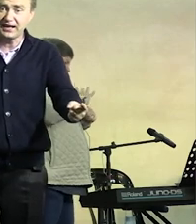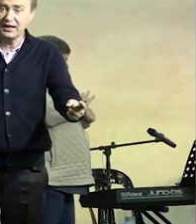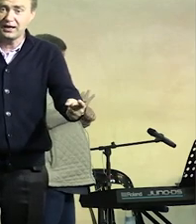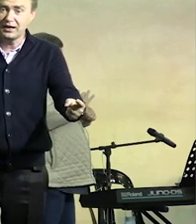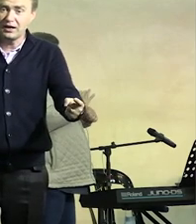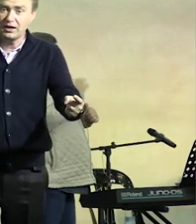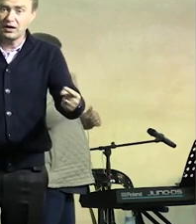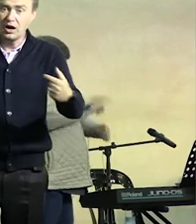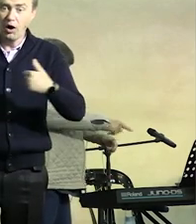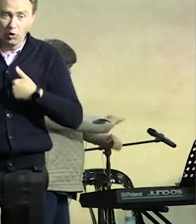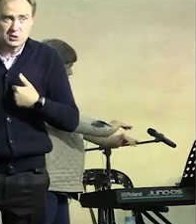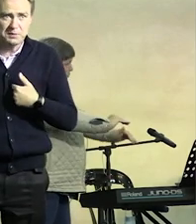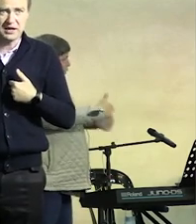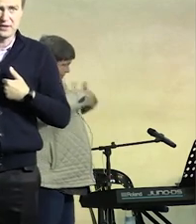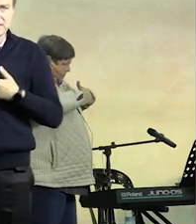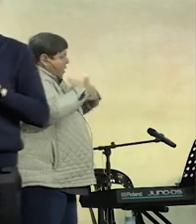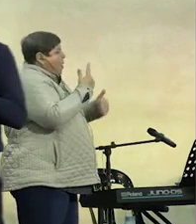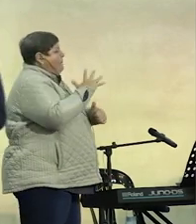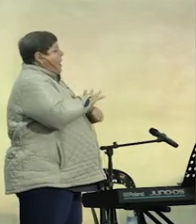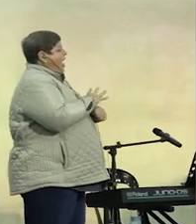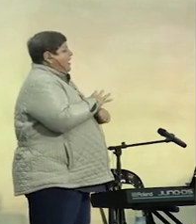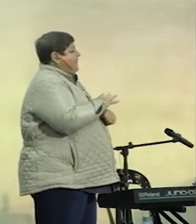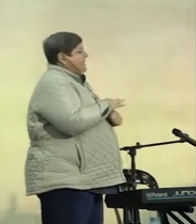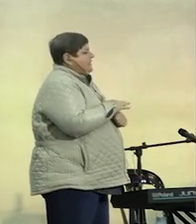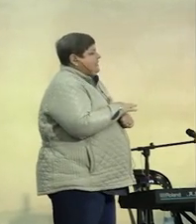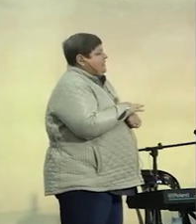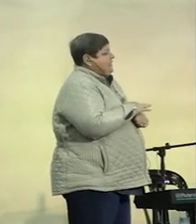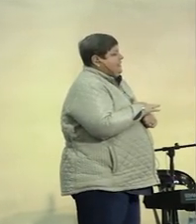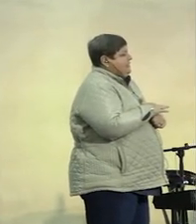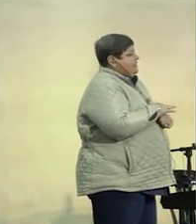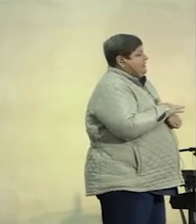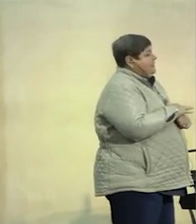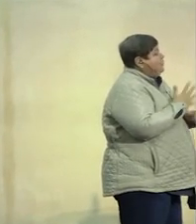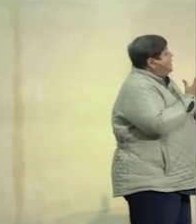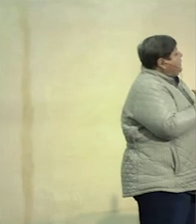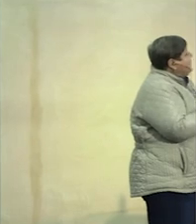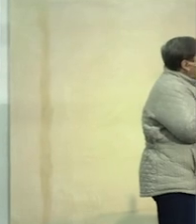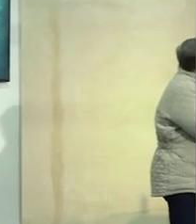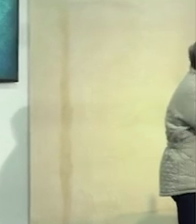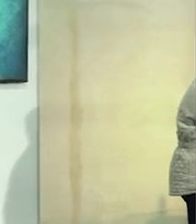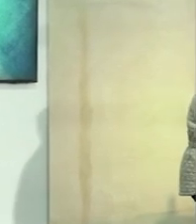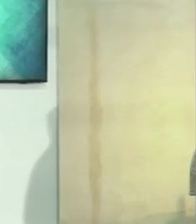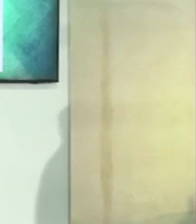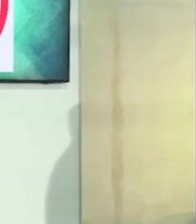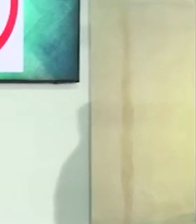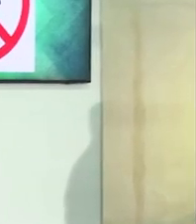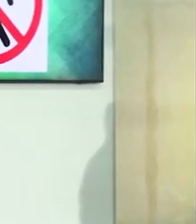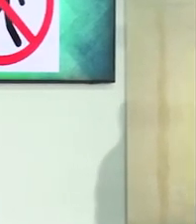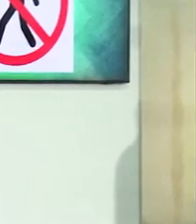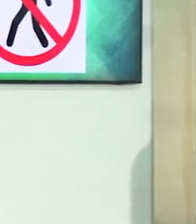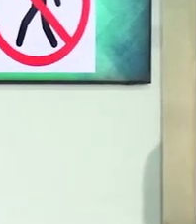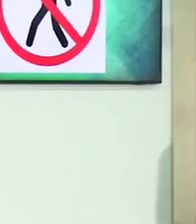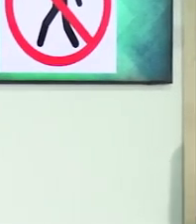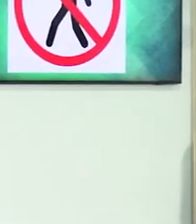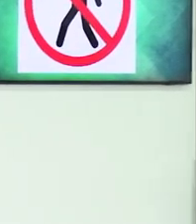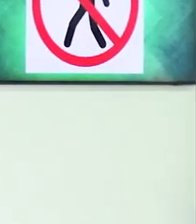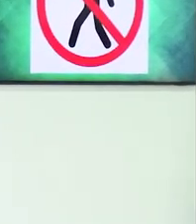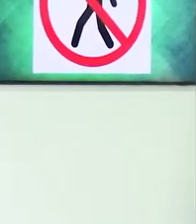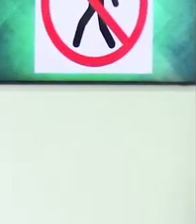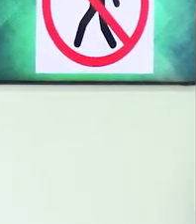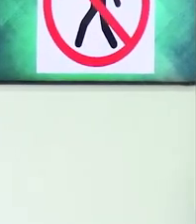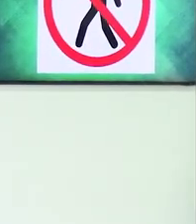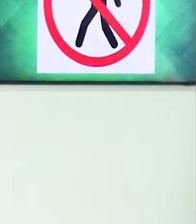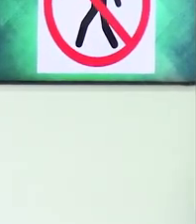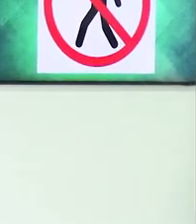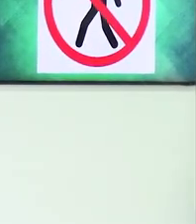vir ons belangrik wees, stem julle saam. En so die disciples, hulle wys die mense weg. En ek en jy mag